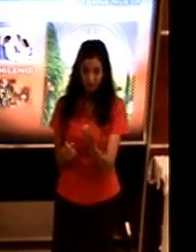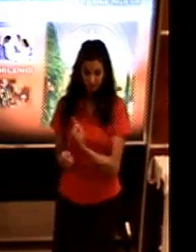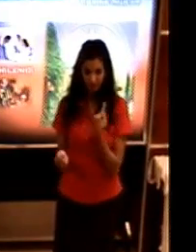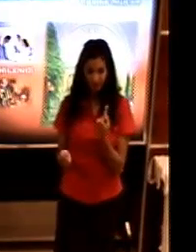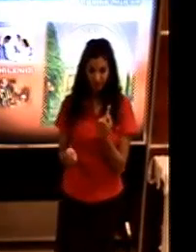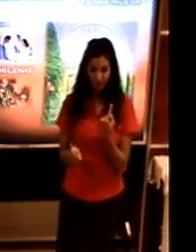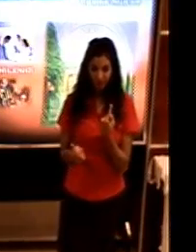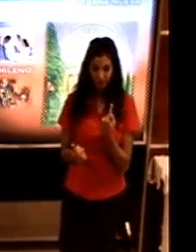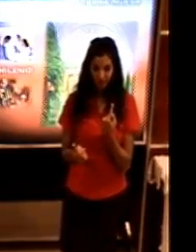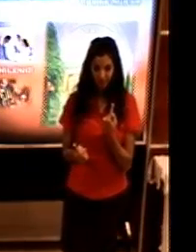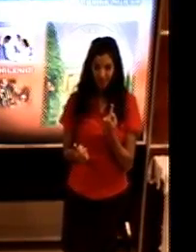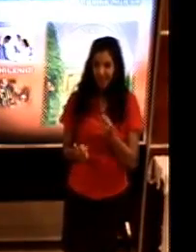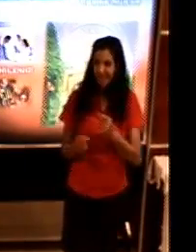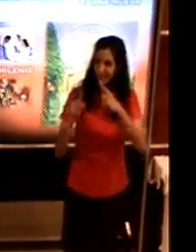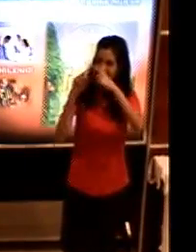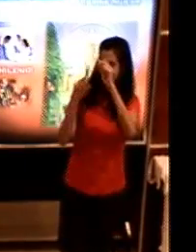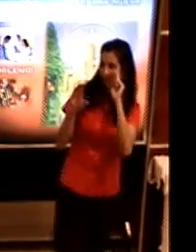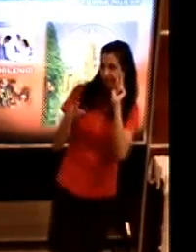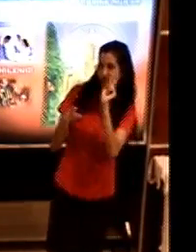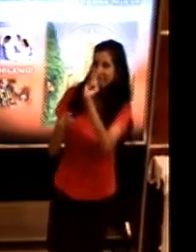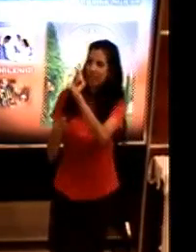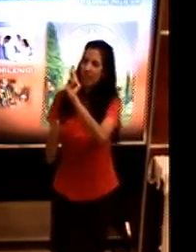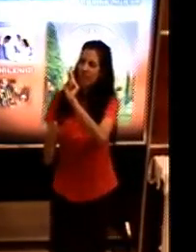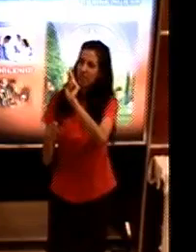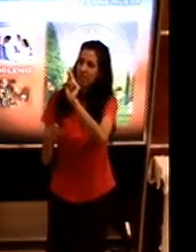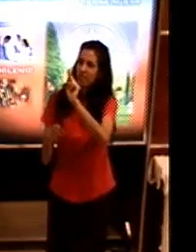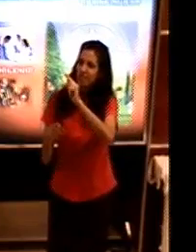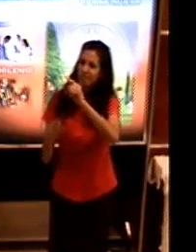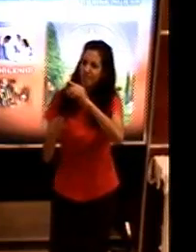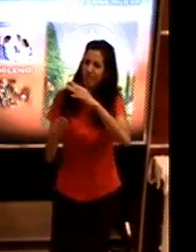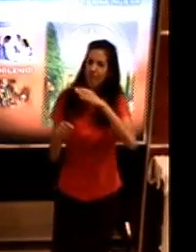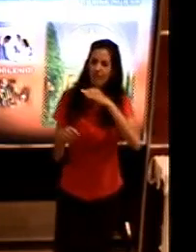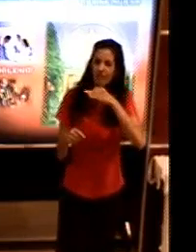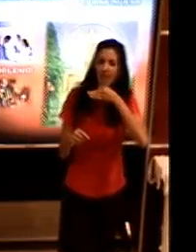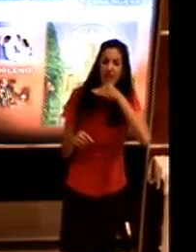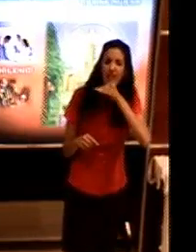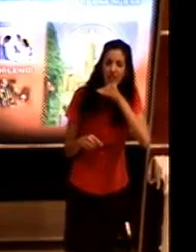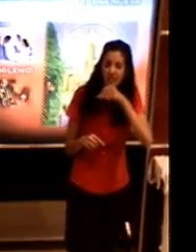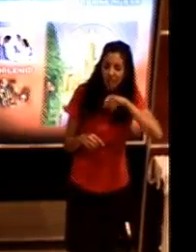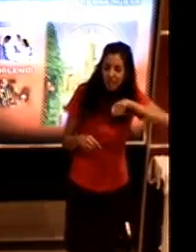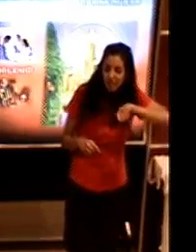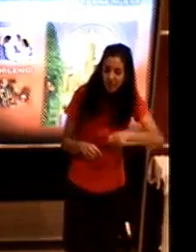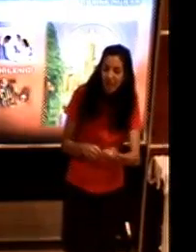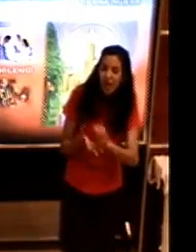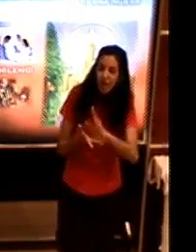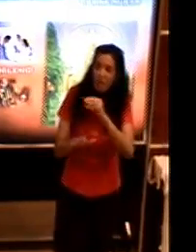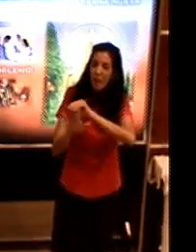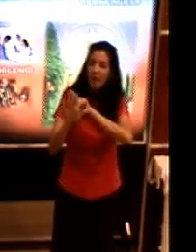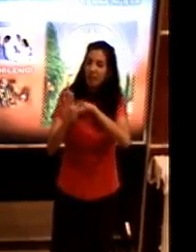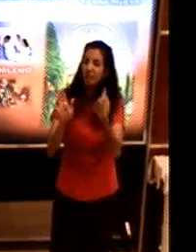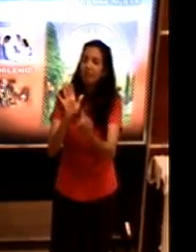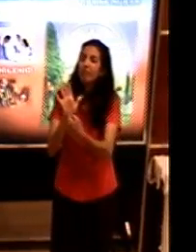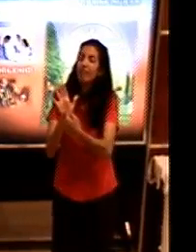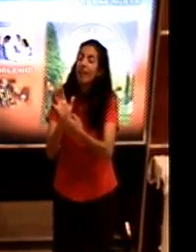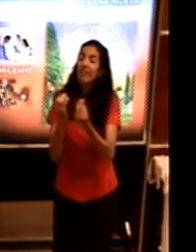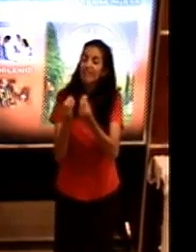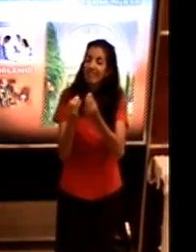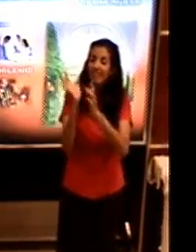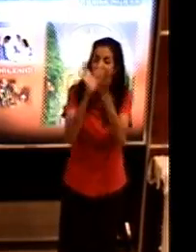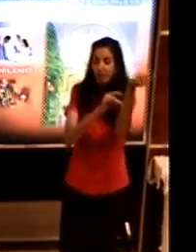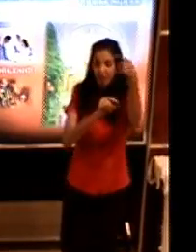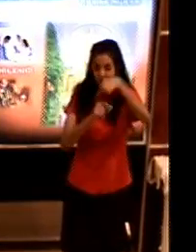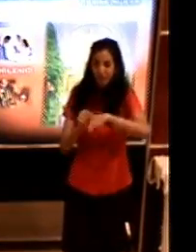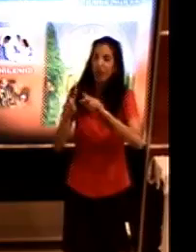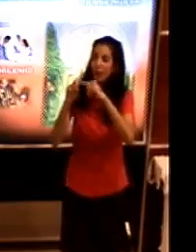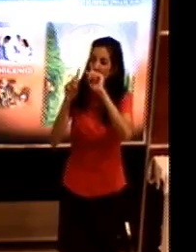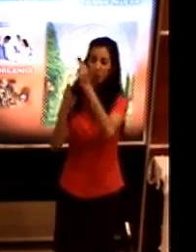del Calvario, mientras sacrificaban el corderito que era símbolo de ¿quién? Del cordero que moriría, ¿verdad? Solo